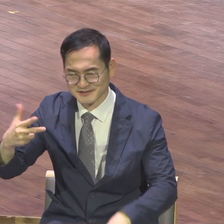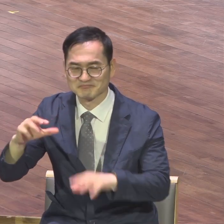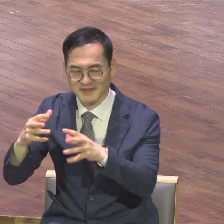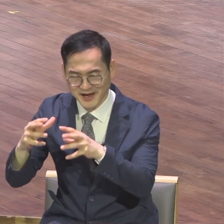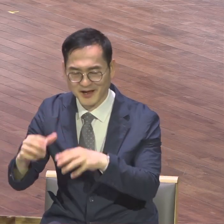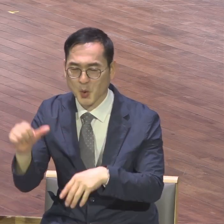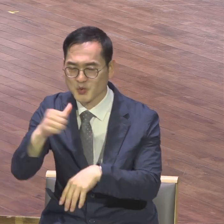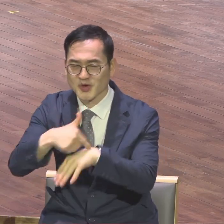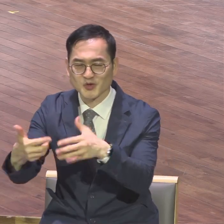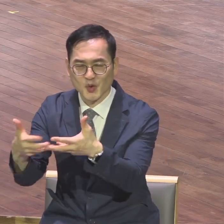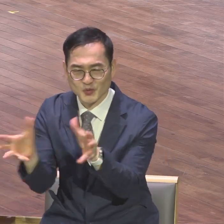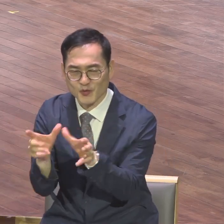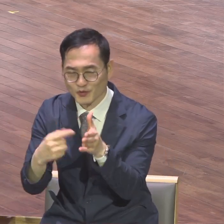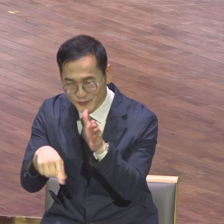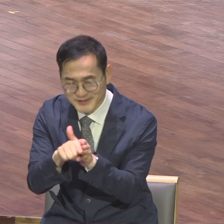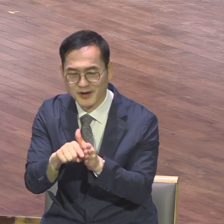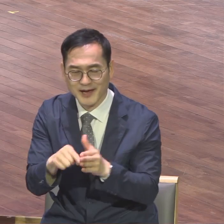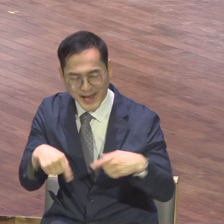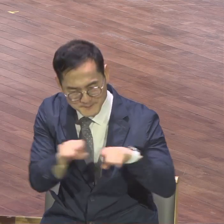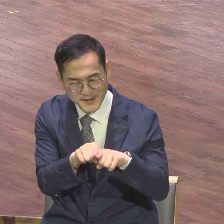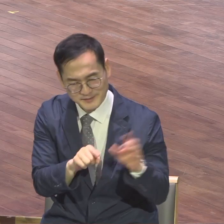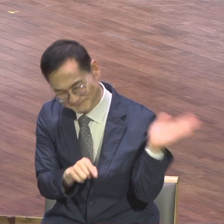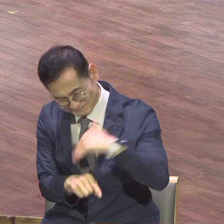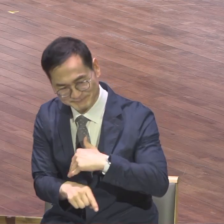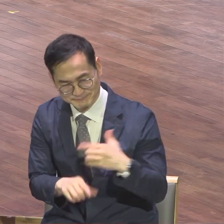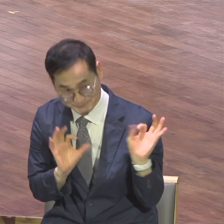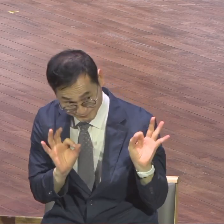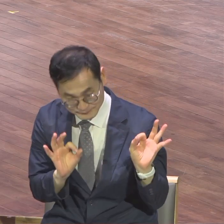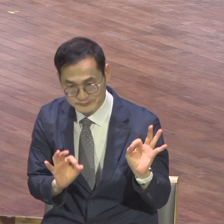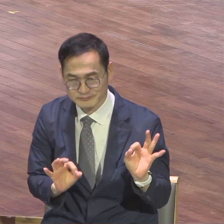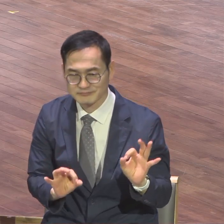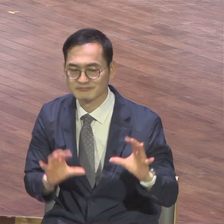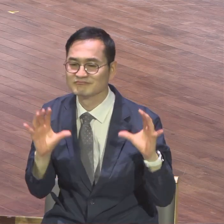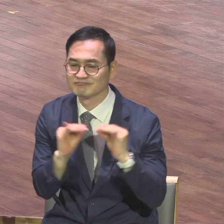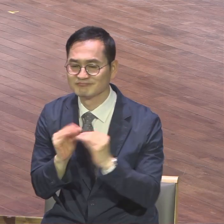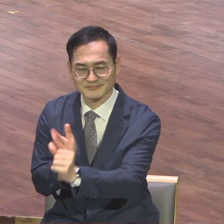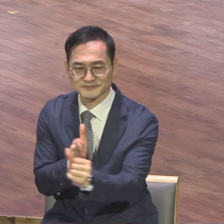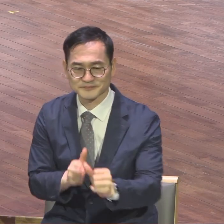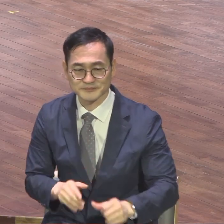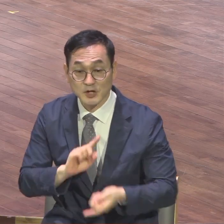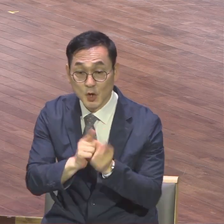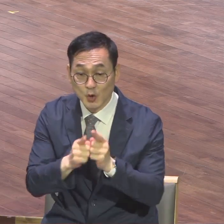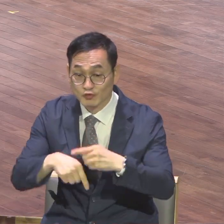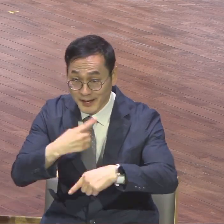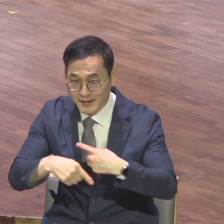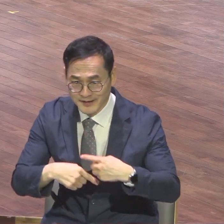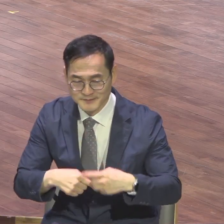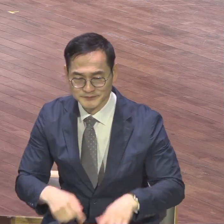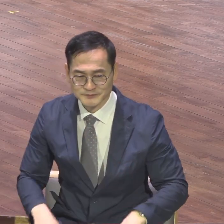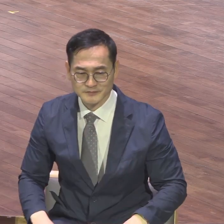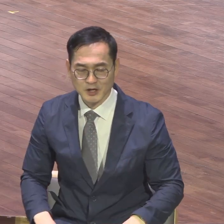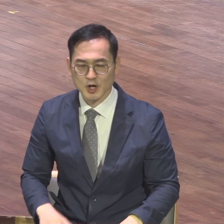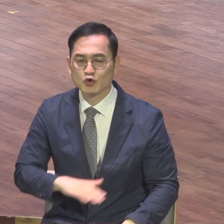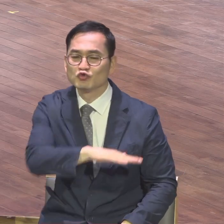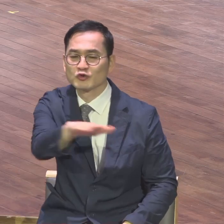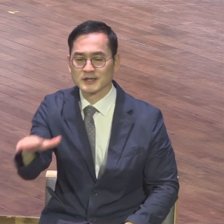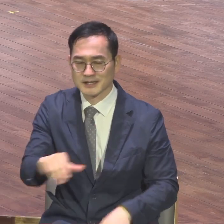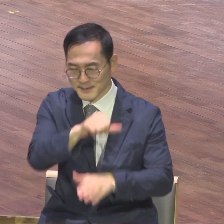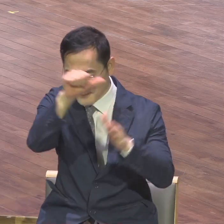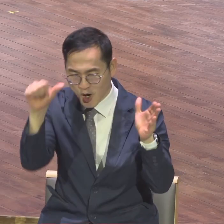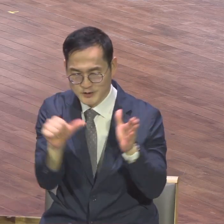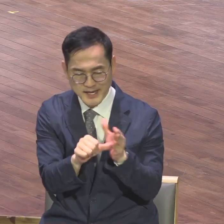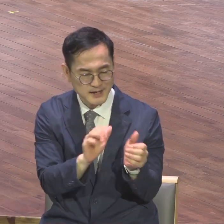위해서 우리 동역합시다. 서로와 우리 한번 인사해 봅시다. 우리는 평생 동역자입니다.